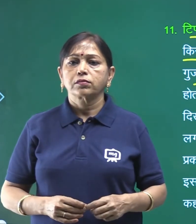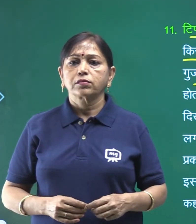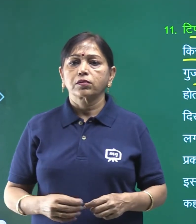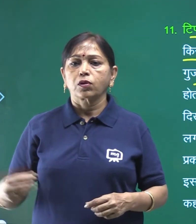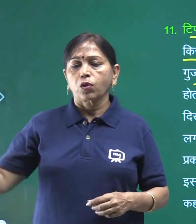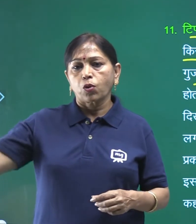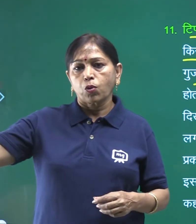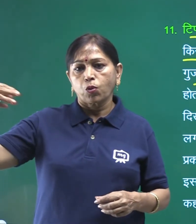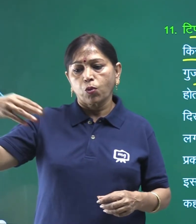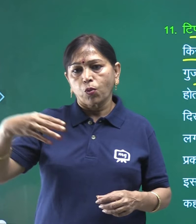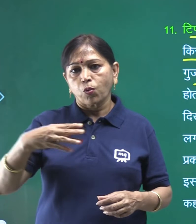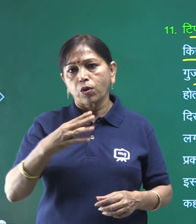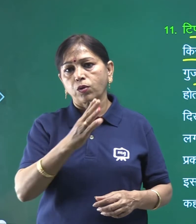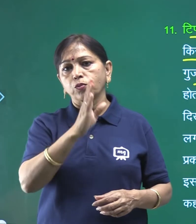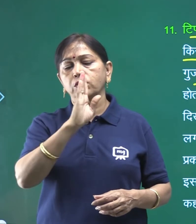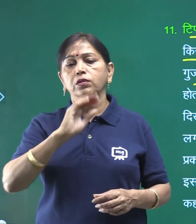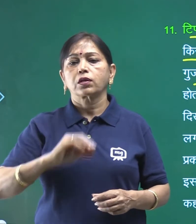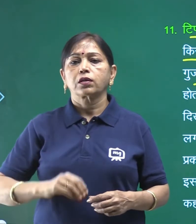होकर गुजरता है तो